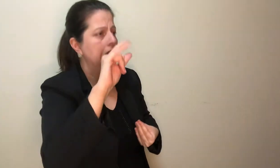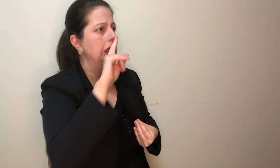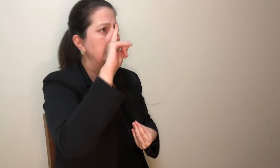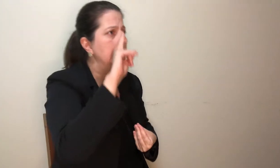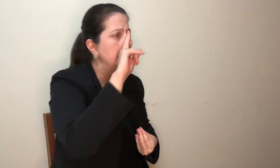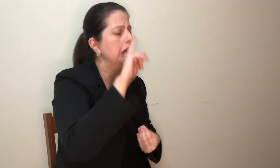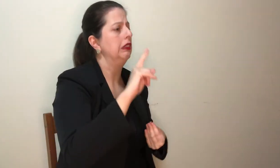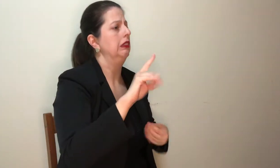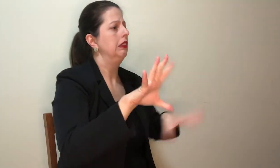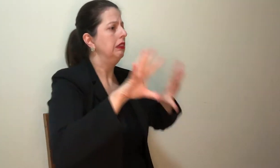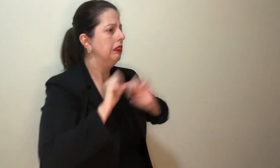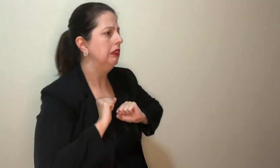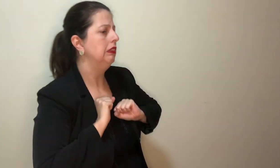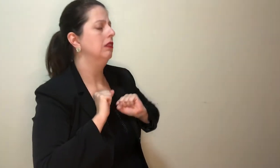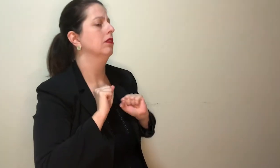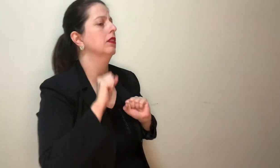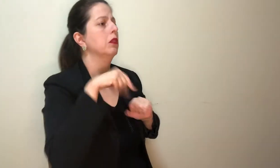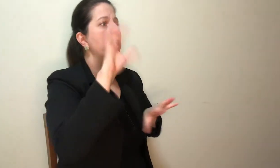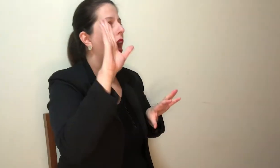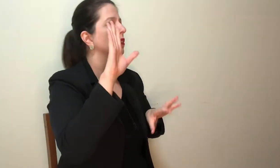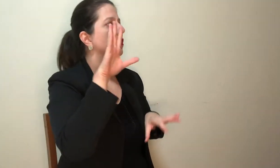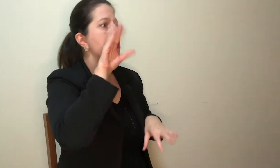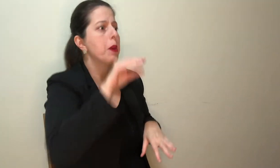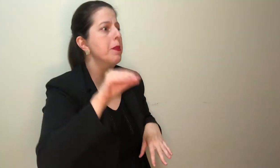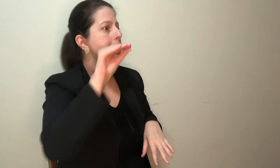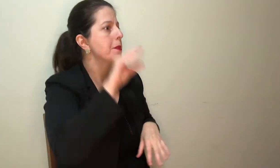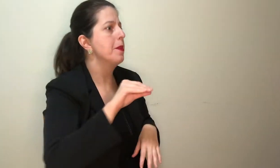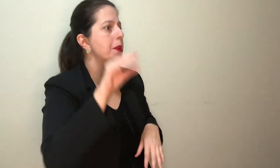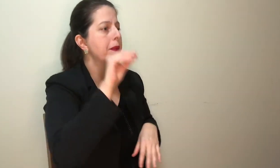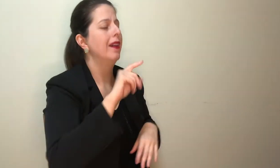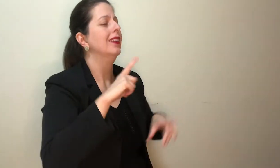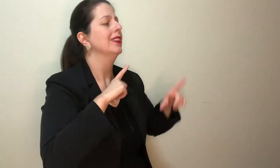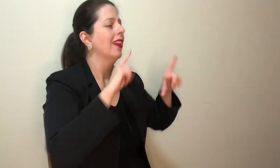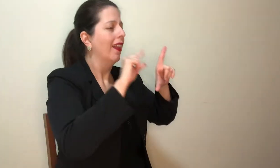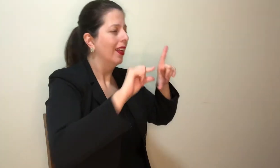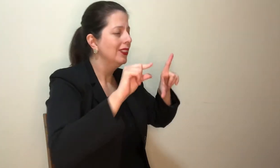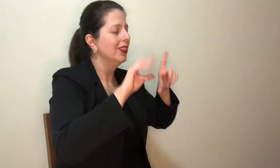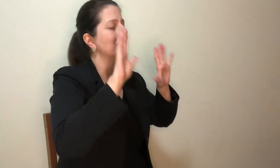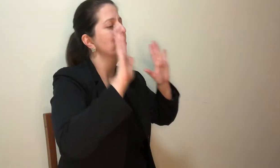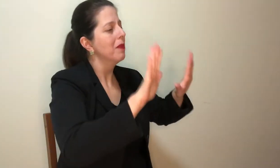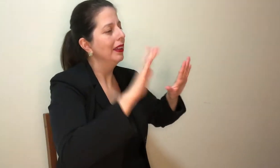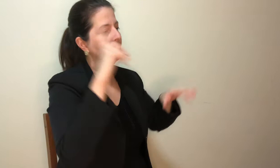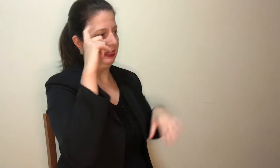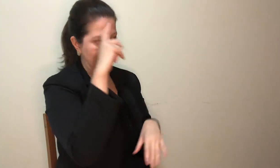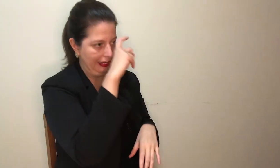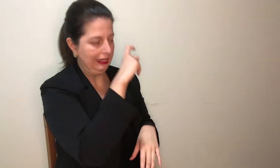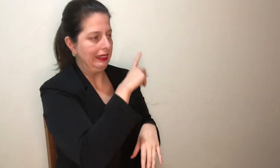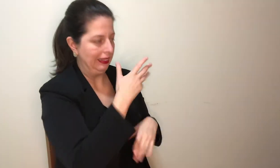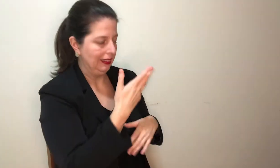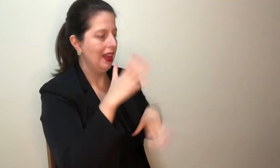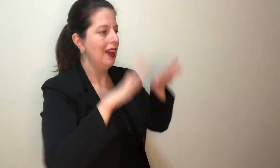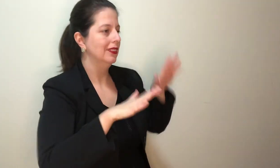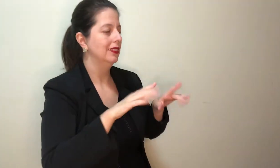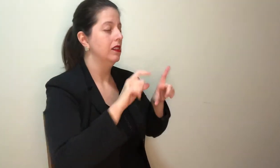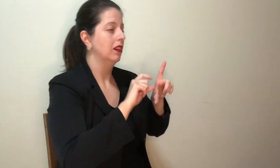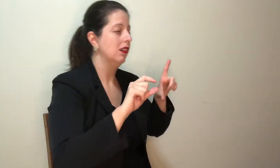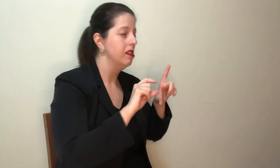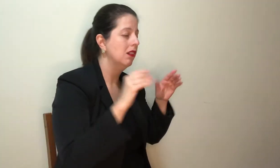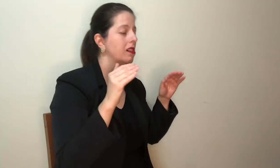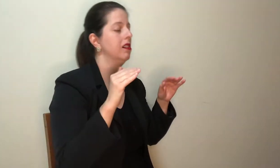se contagie. Alguns vídeos têm legendas, mas é muito difícil porque às vezes a legenda é